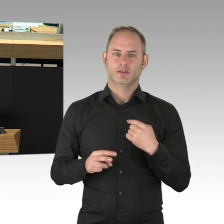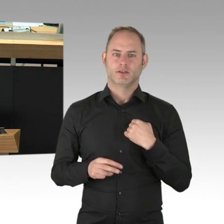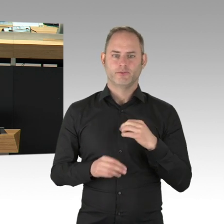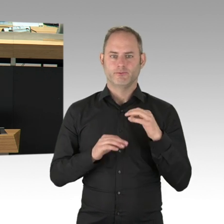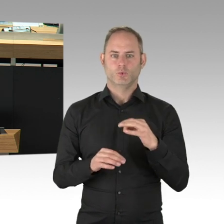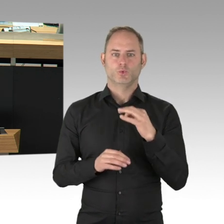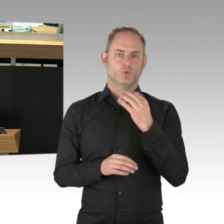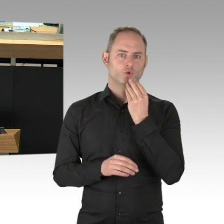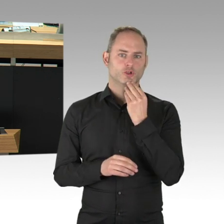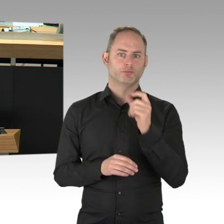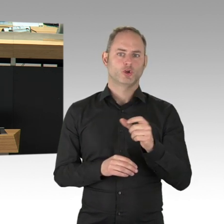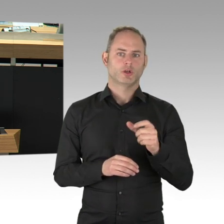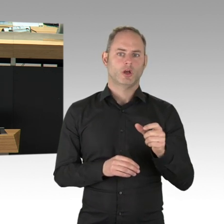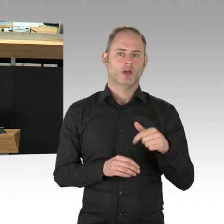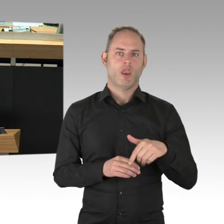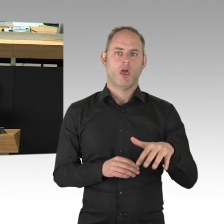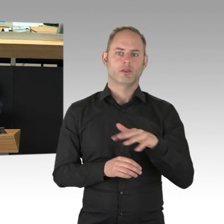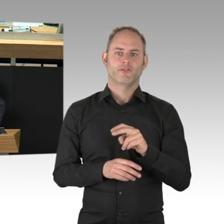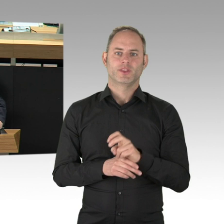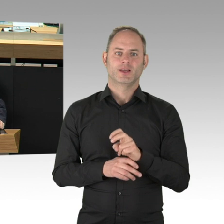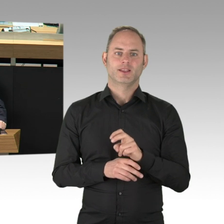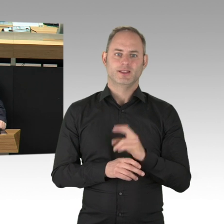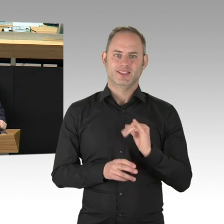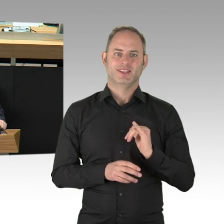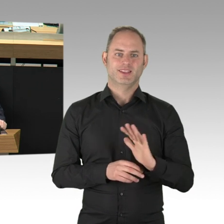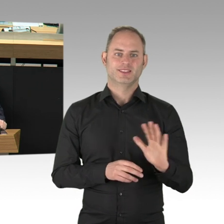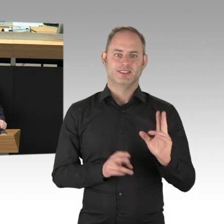oder aus islamischen Kreisen kommt.